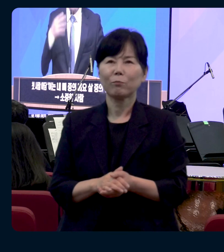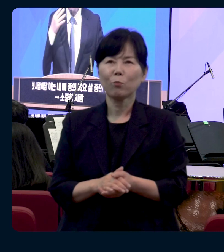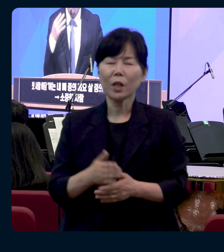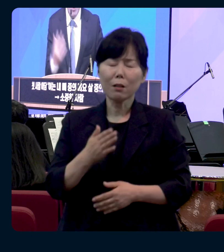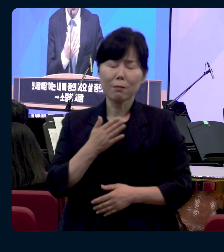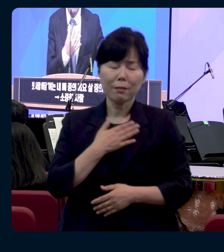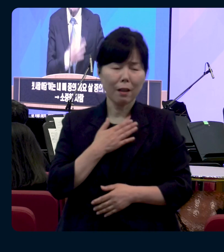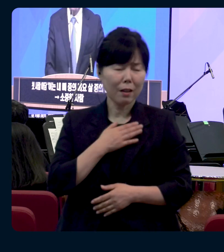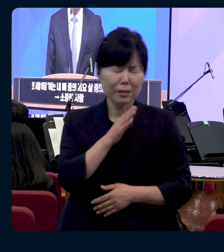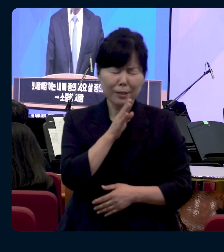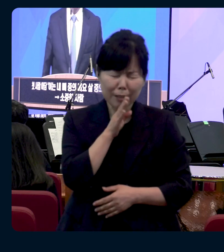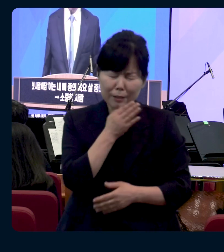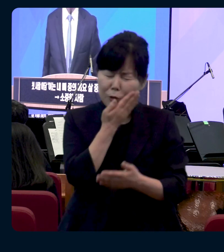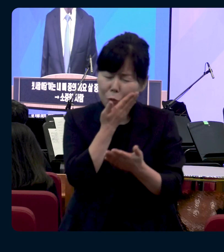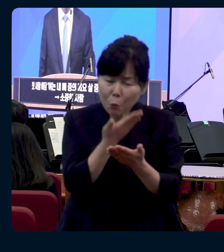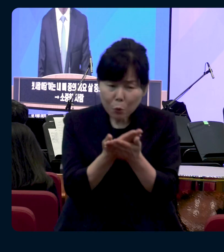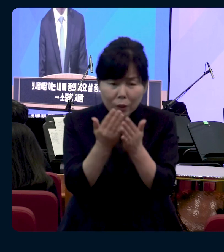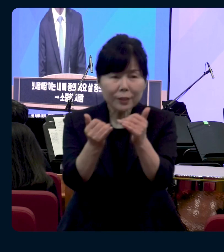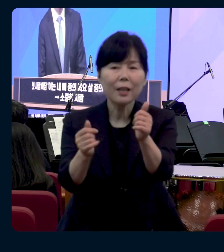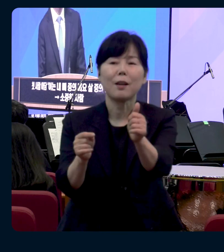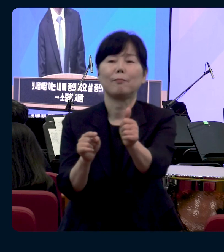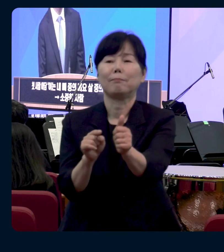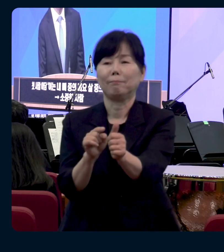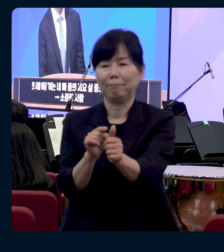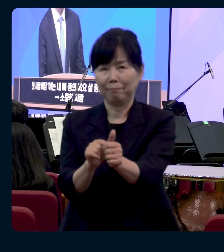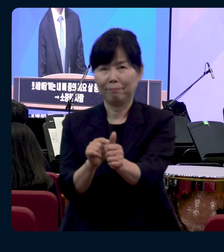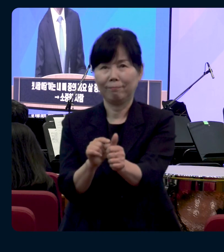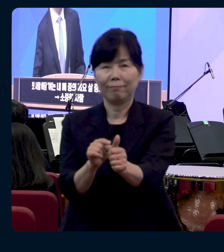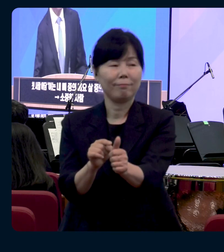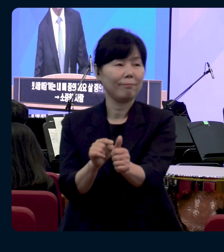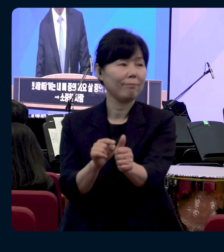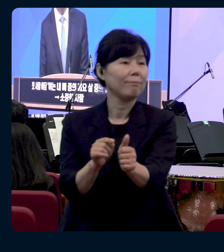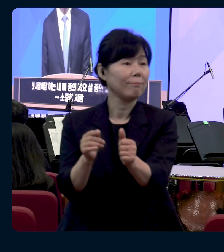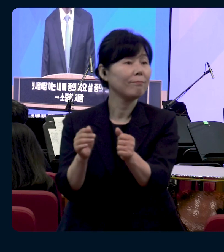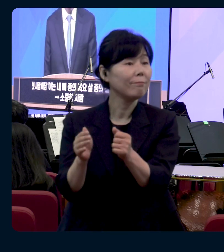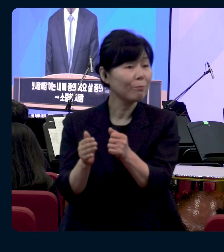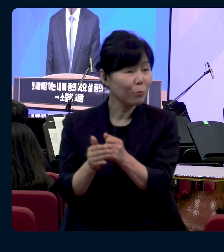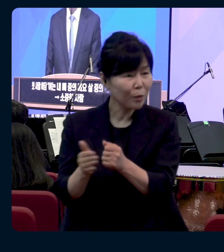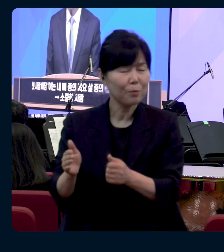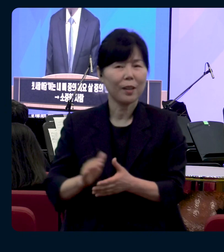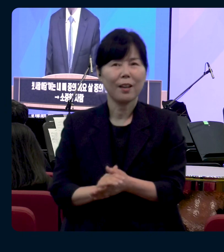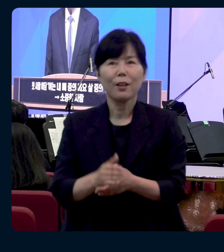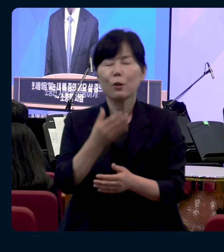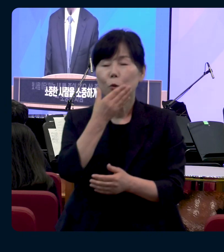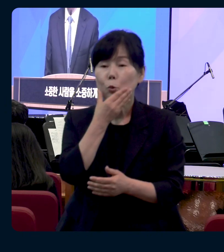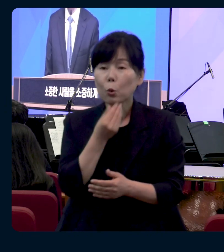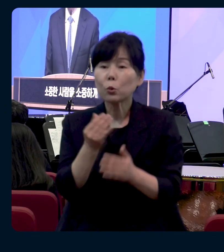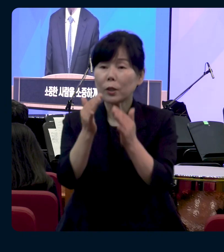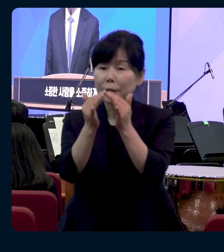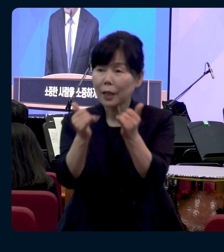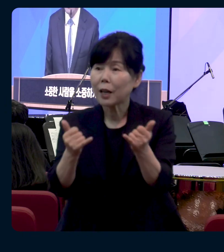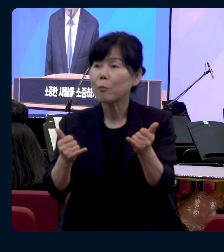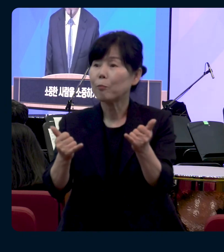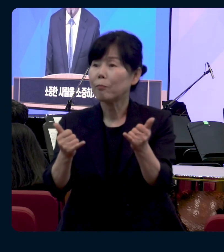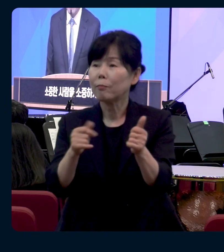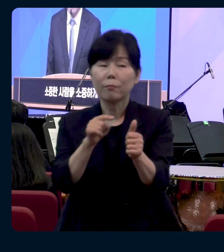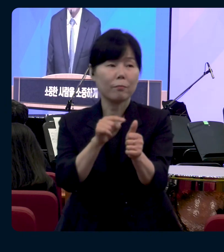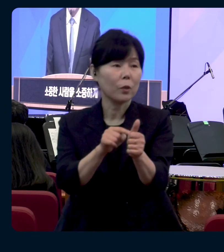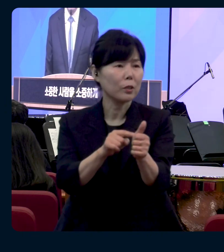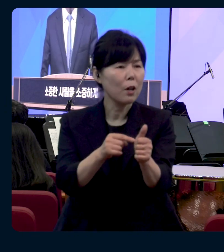내게 정말 소중한 사람. 그러니까 소중한 사람을